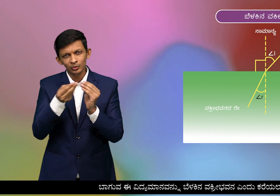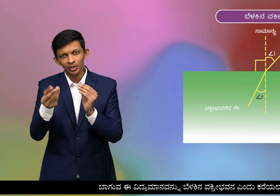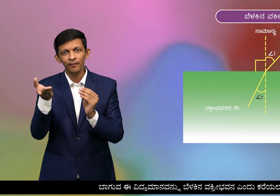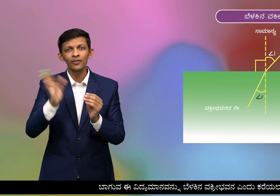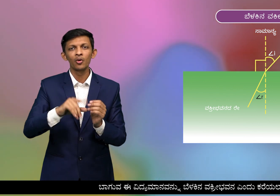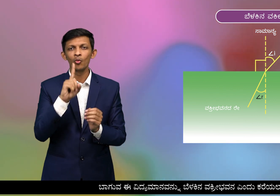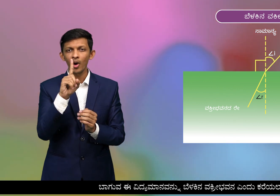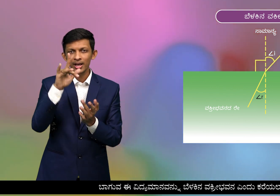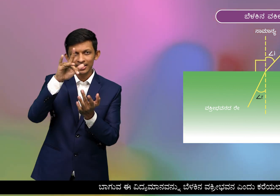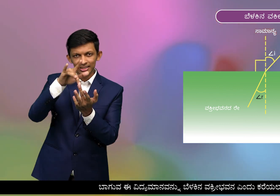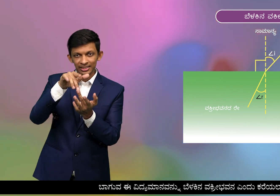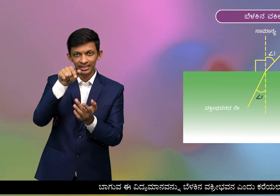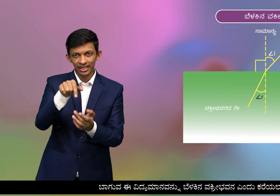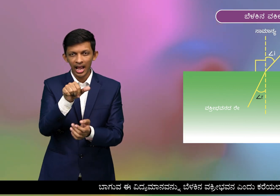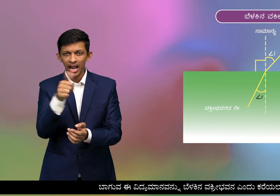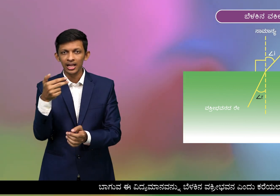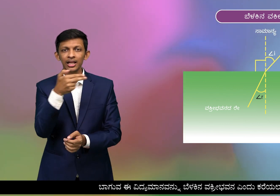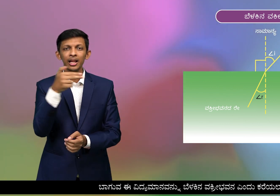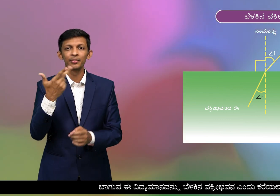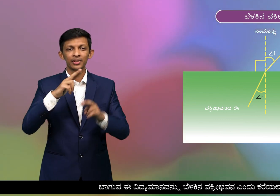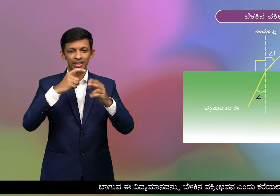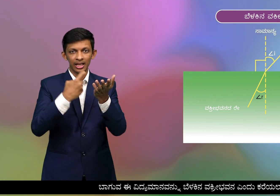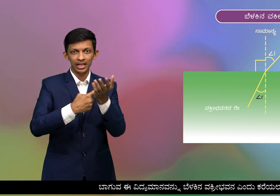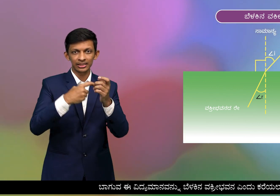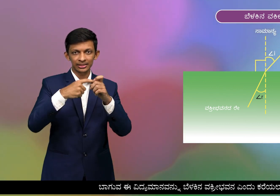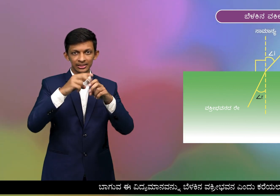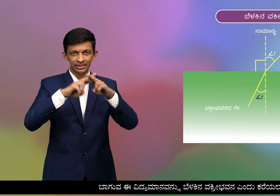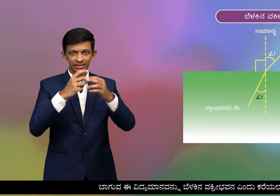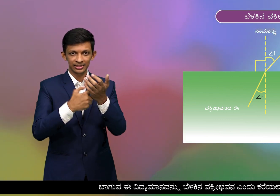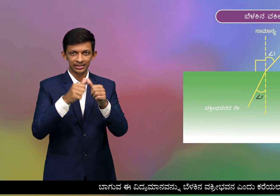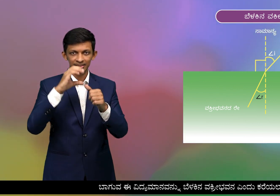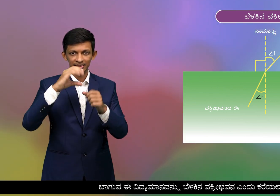ವಿದ್ಯಾ ಮಾನವನ್ನು ಬಿಳಕಿನ ವಕ್ರಿ ಭವನಾಯಂದು ಕರಿಯಲಾಗುತ್ತದೆ